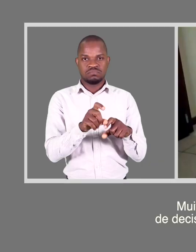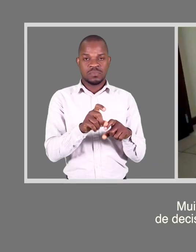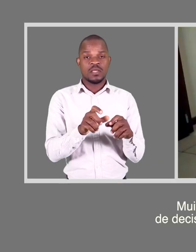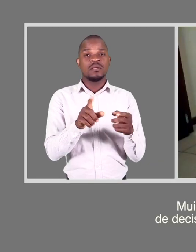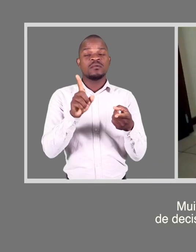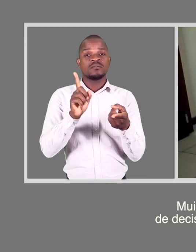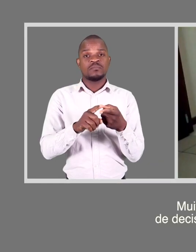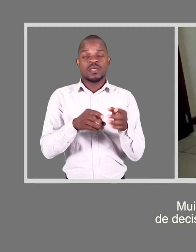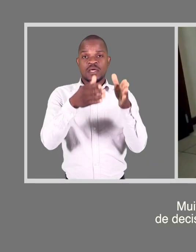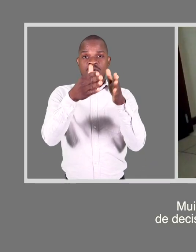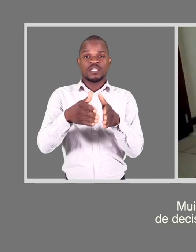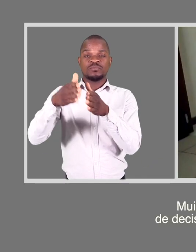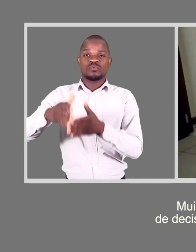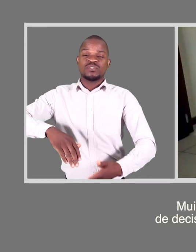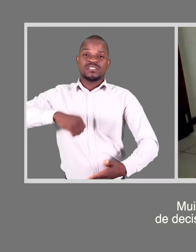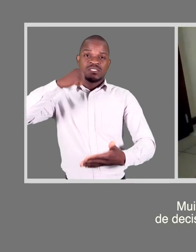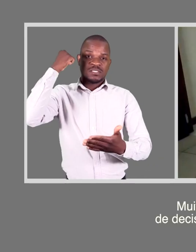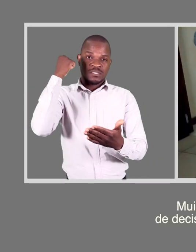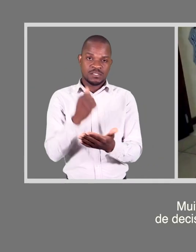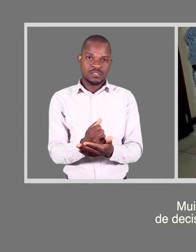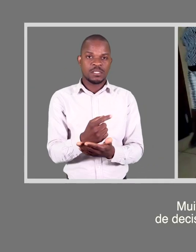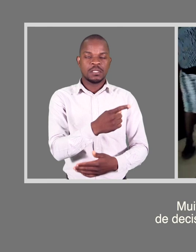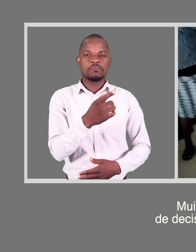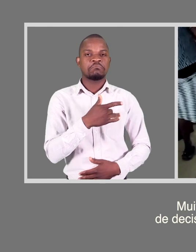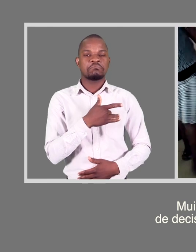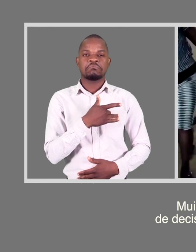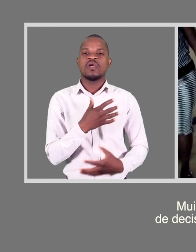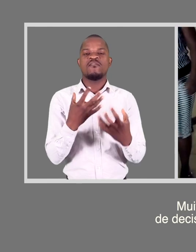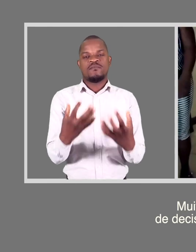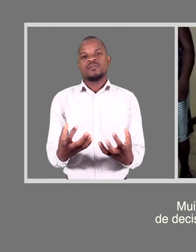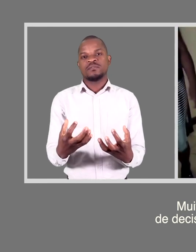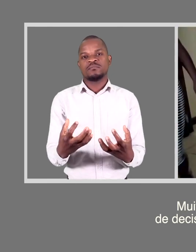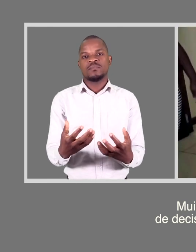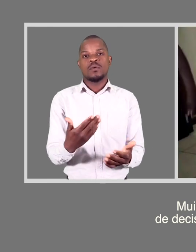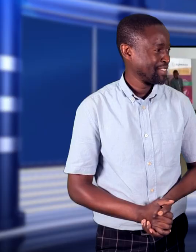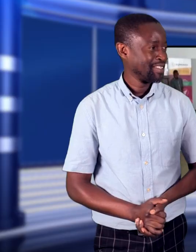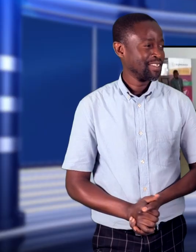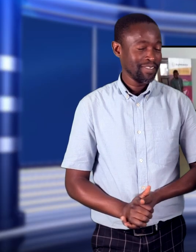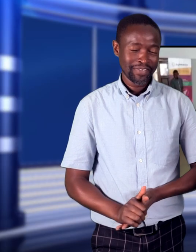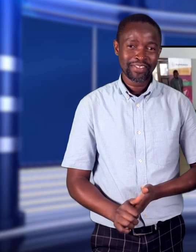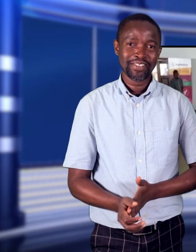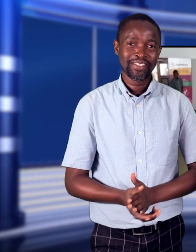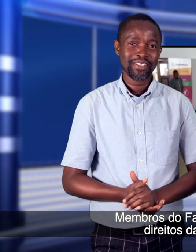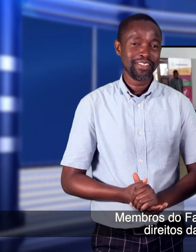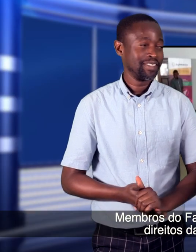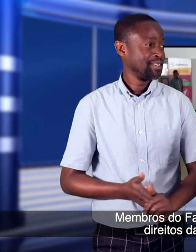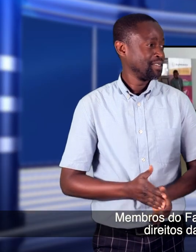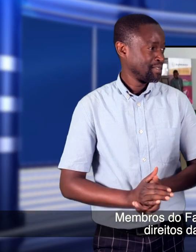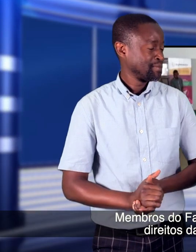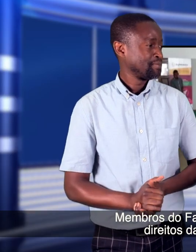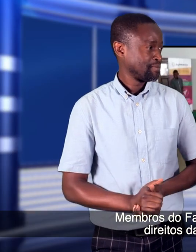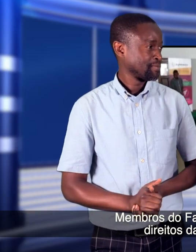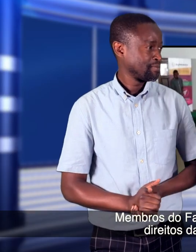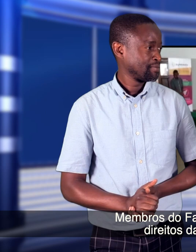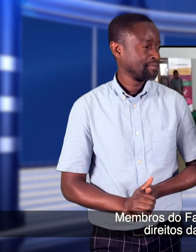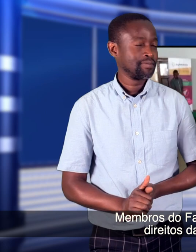Muitas das vezes os tomadores de decisões não têm sido sensíveis. Membros do